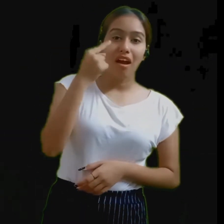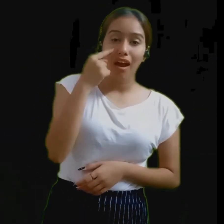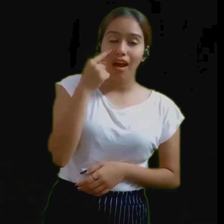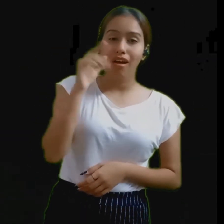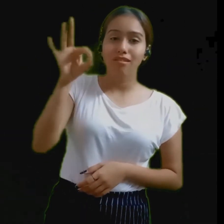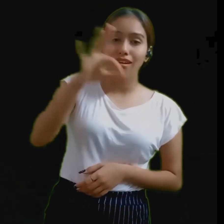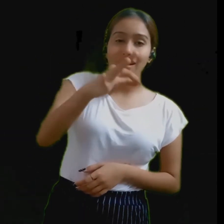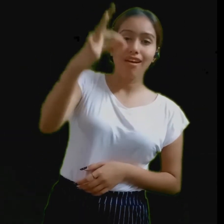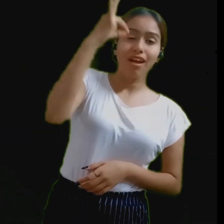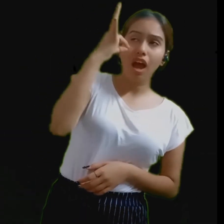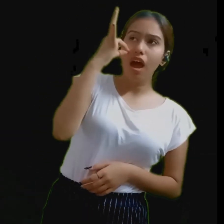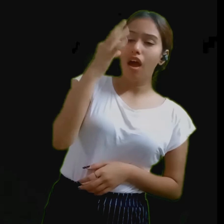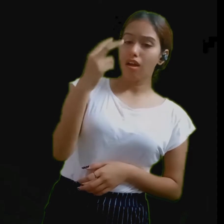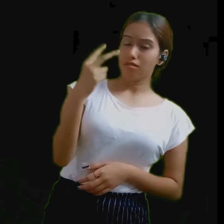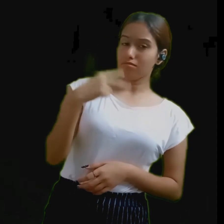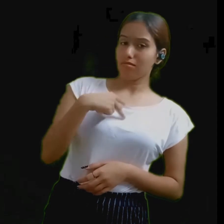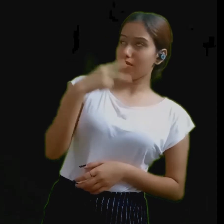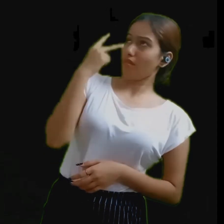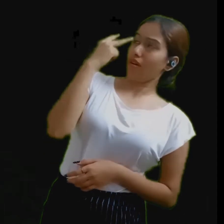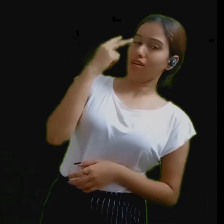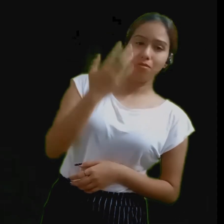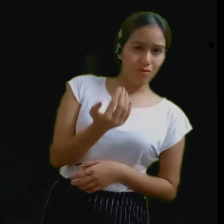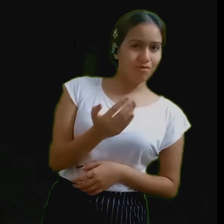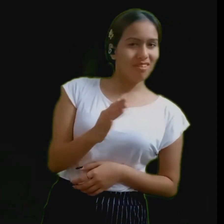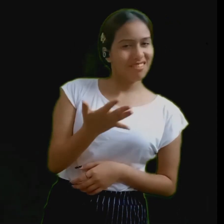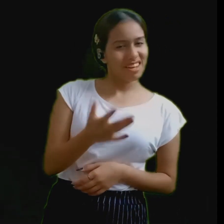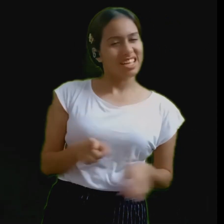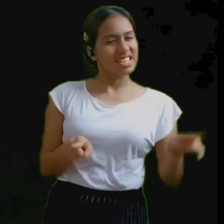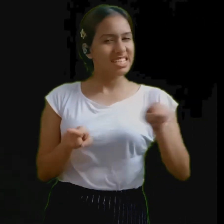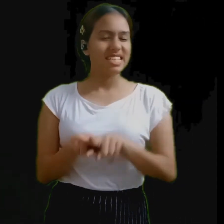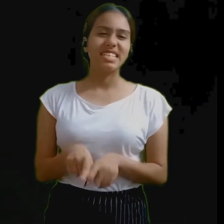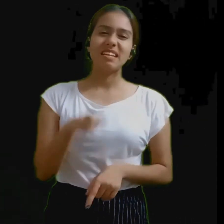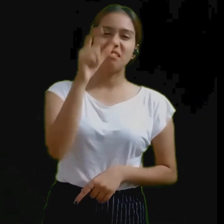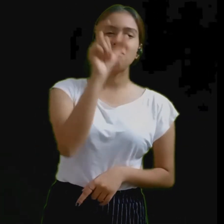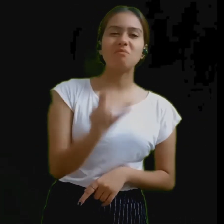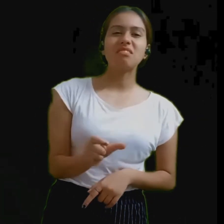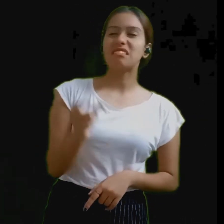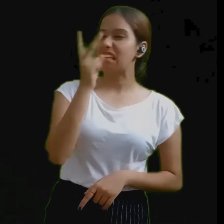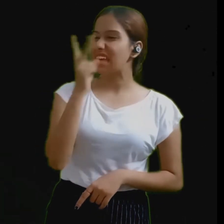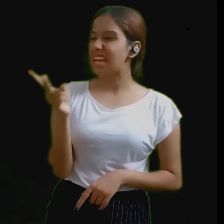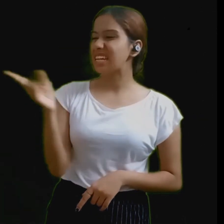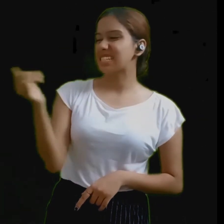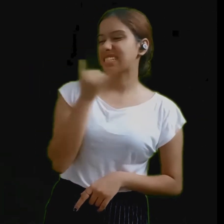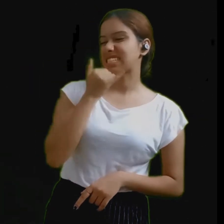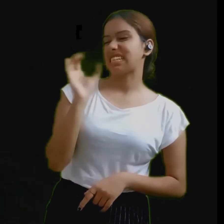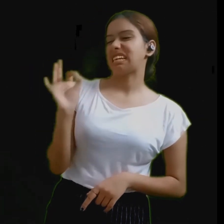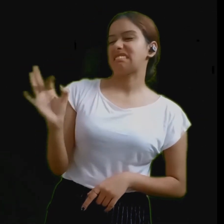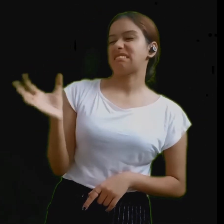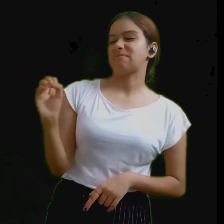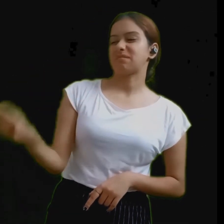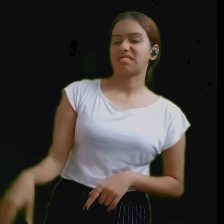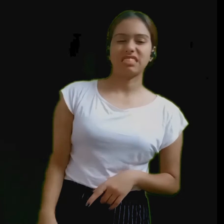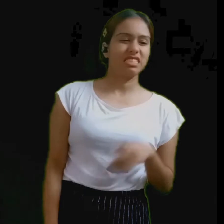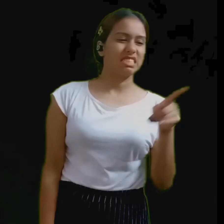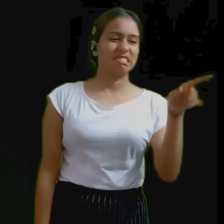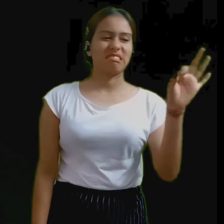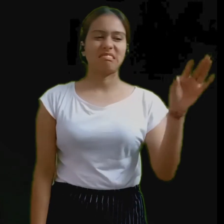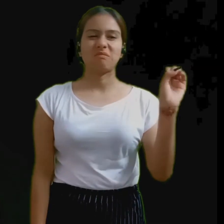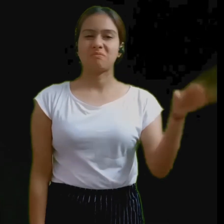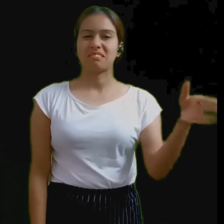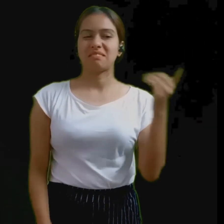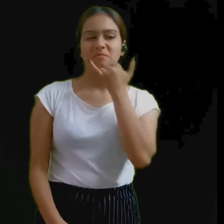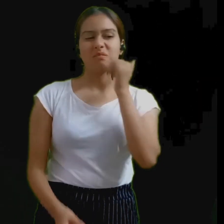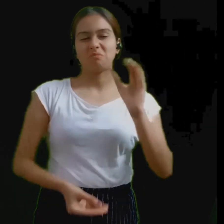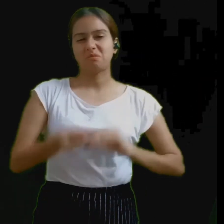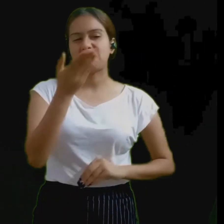देता। ठीक ऐसे ही इंसान दुनिया की हर बुराई को, हर कमी को देख पाता है, मगर खुद की बुराई या कमी उसे कभी नहीं